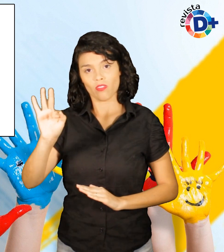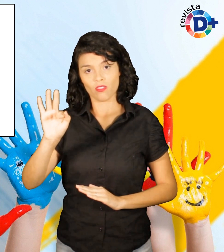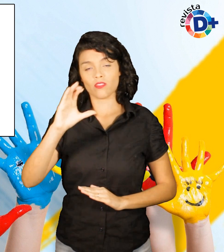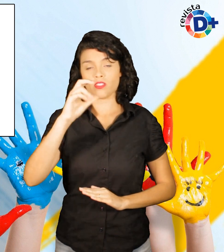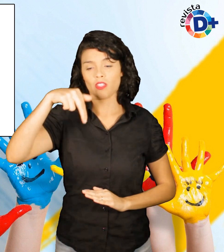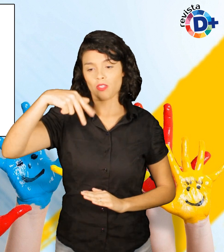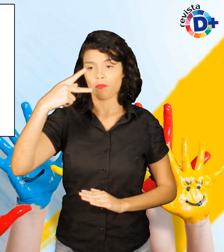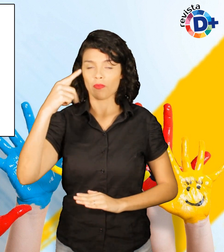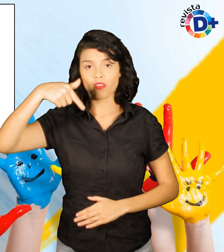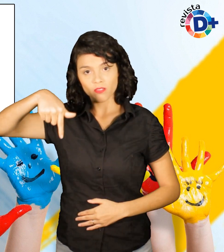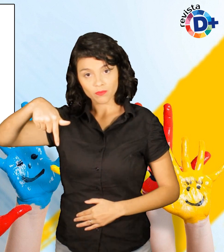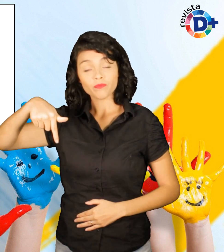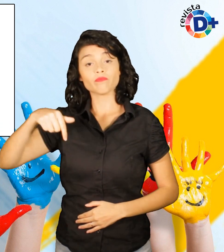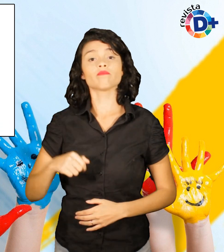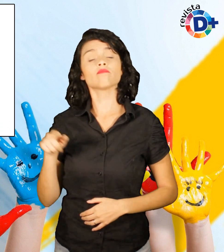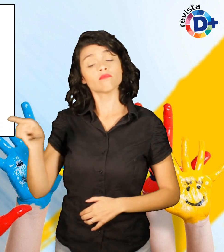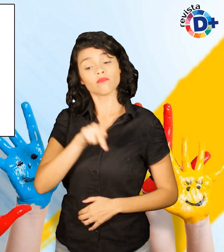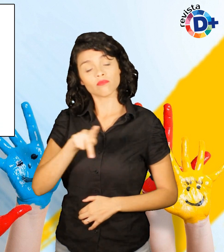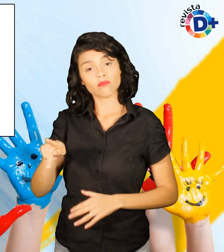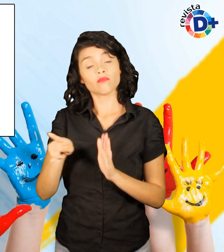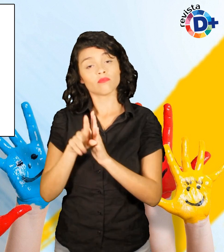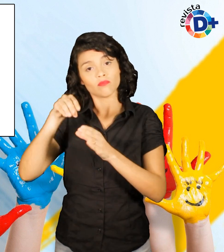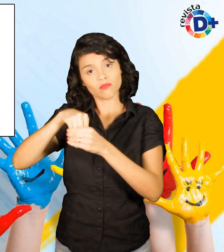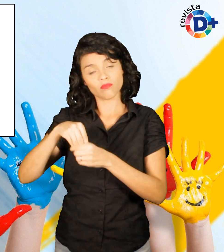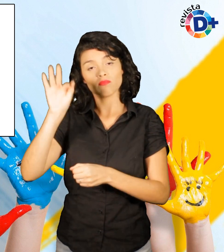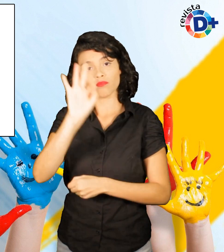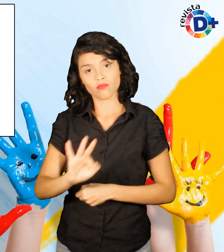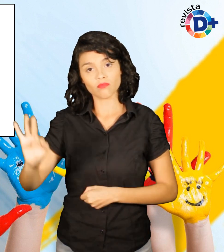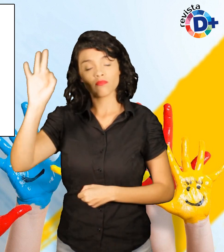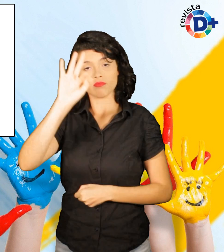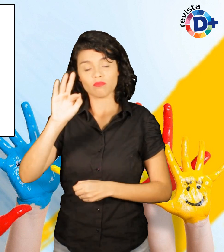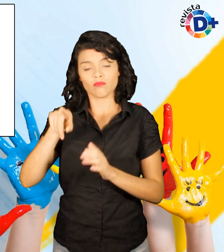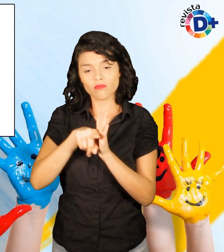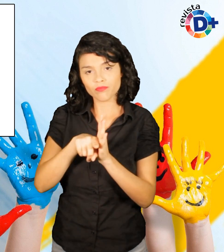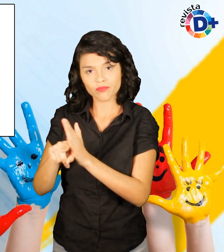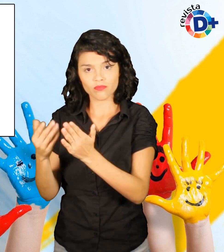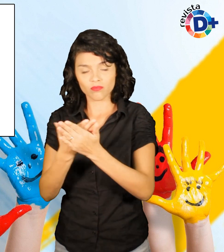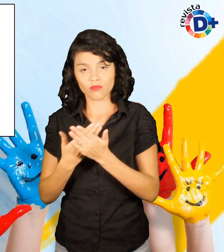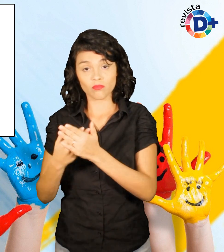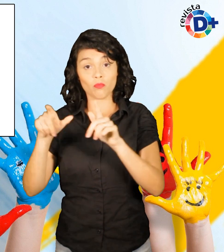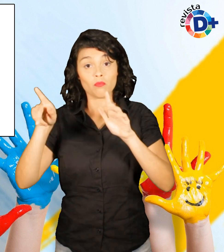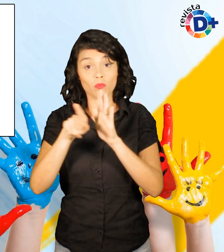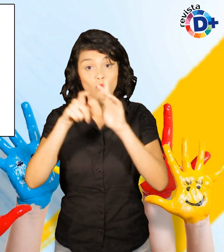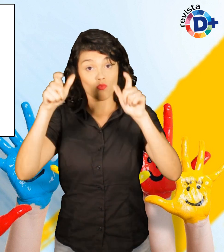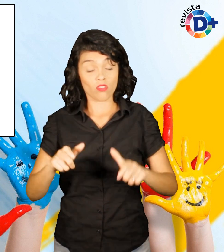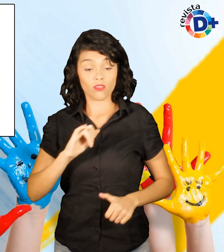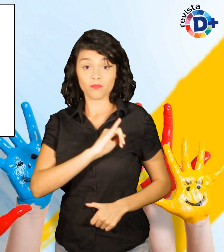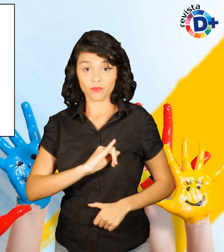CNPq. Professor da Faculdade Cenecista de Itaboraí, coordenador da Clínica Escola